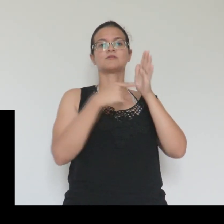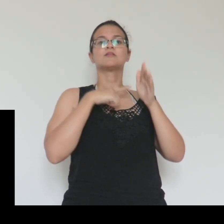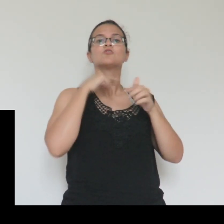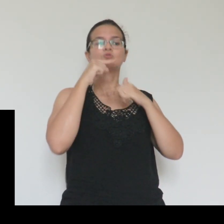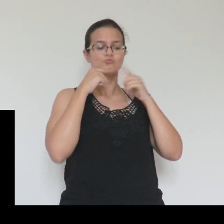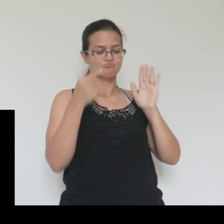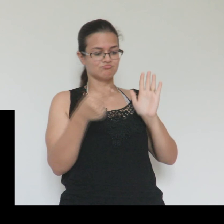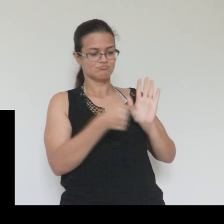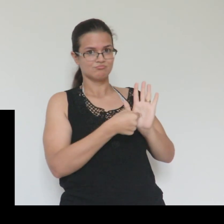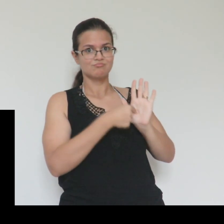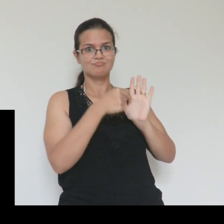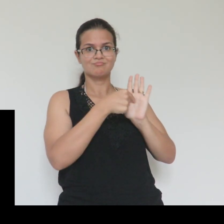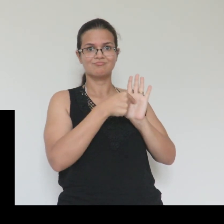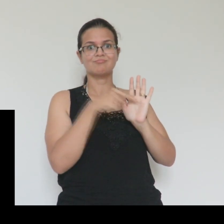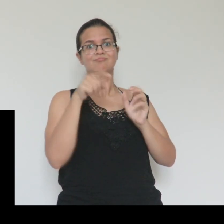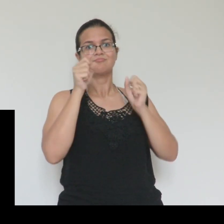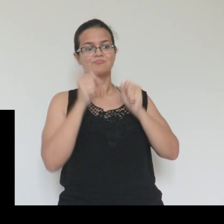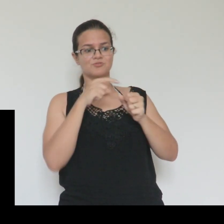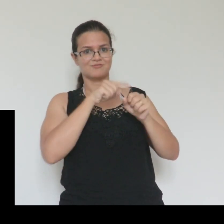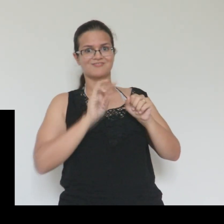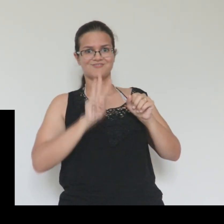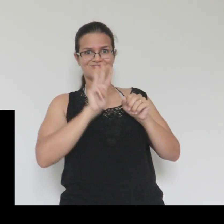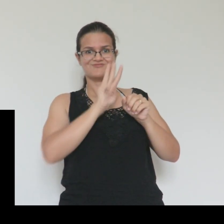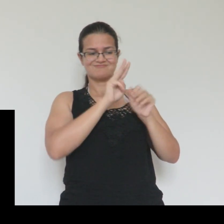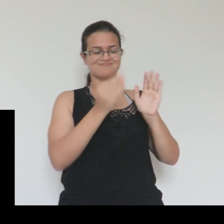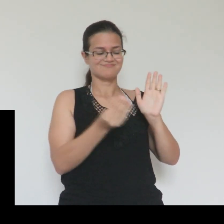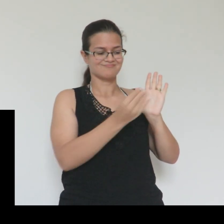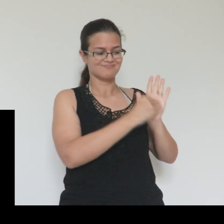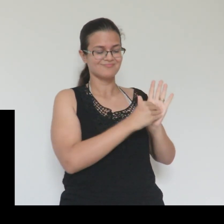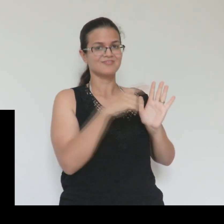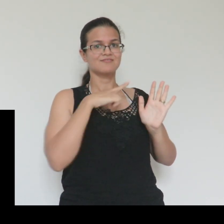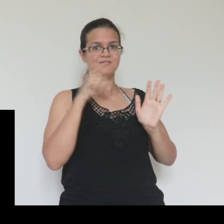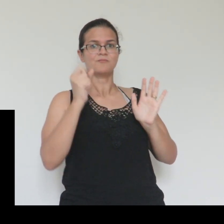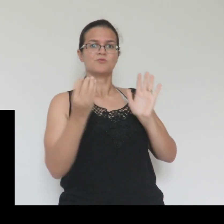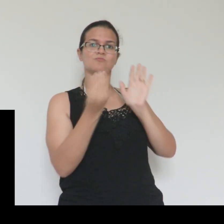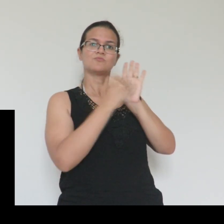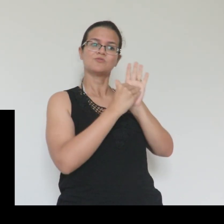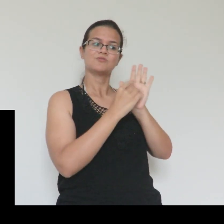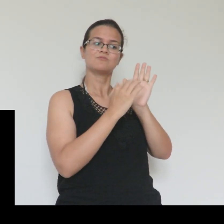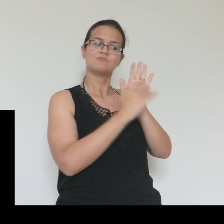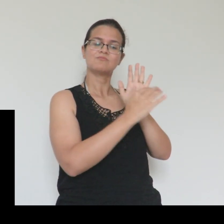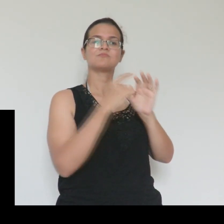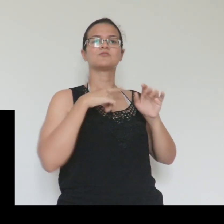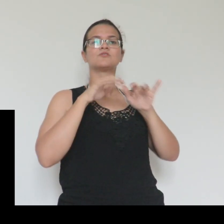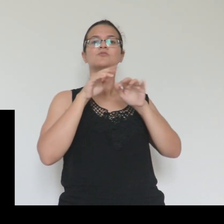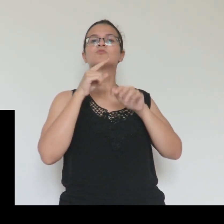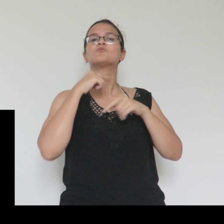certinho? Então, um grande abraço e até a nossa próxima aula.